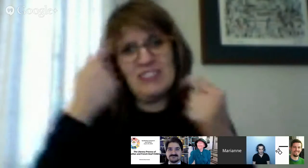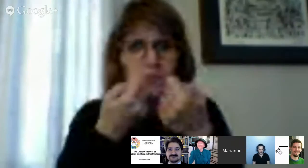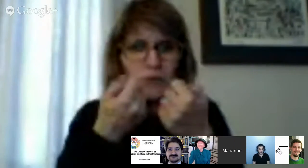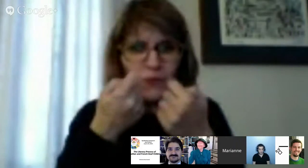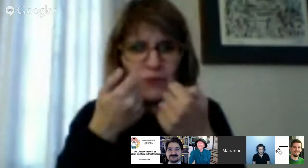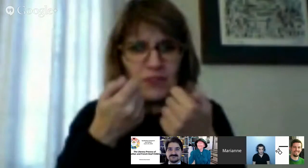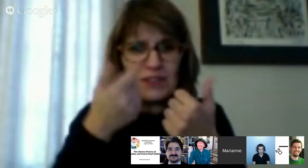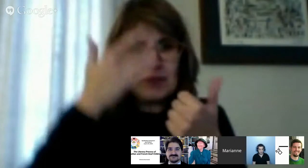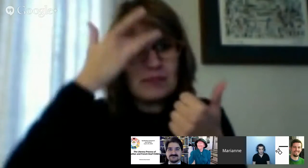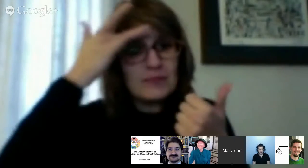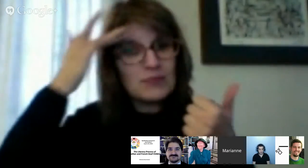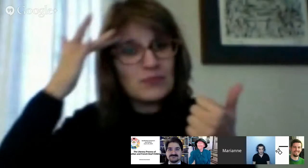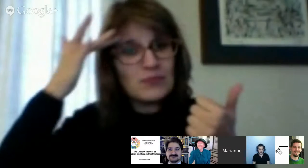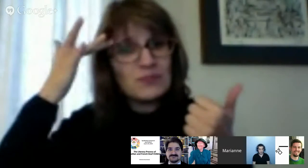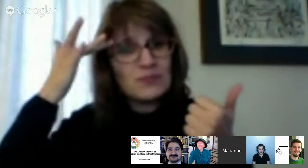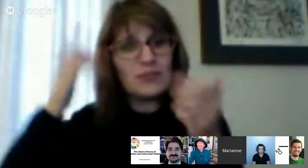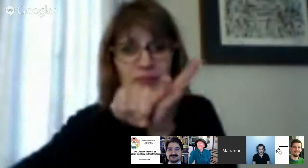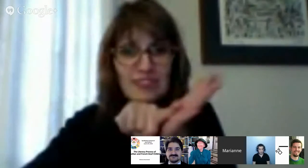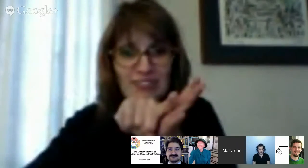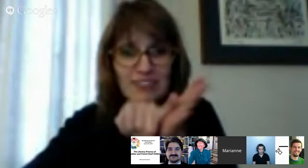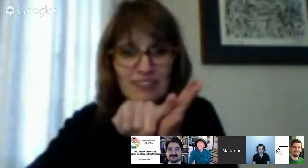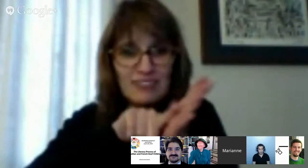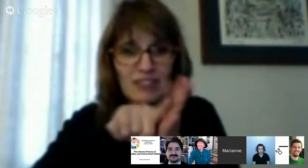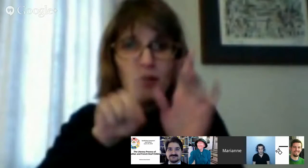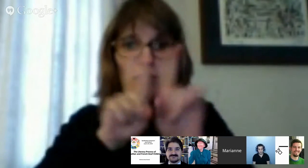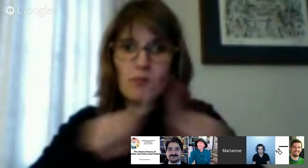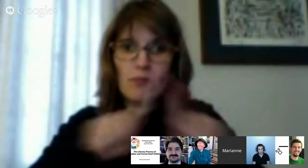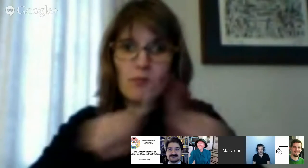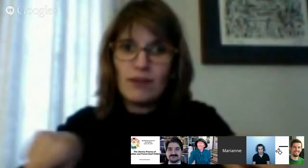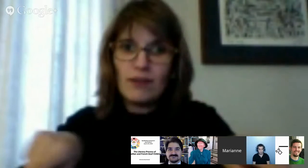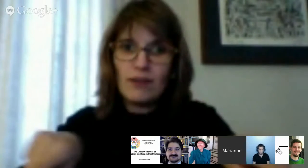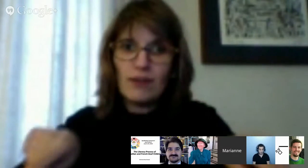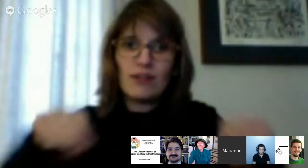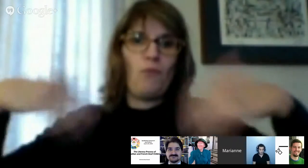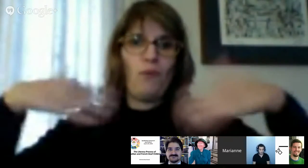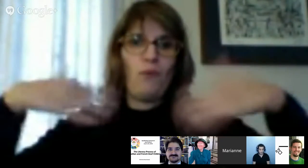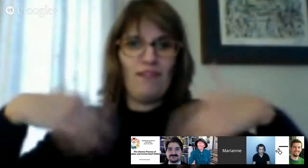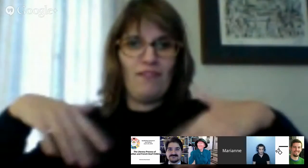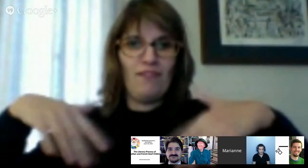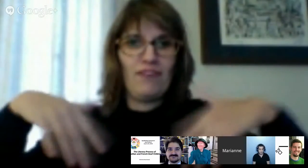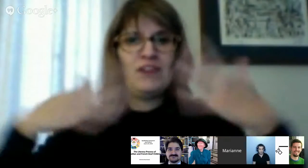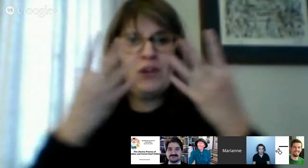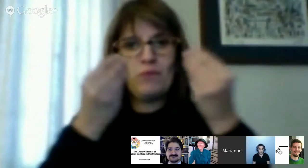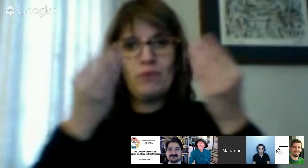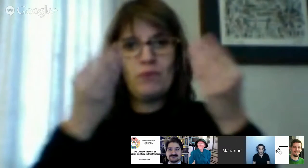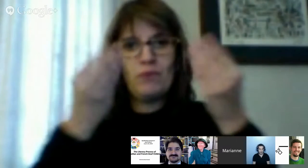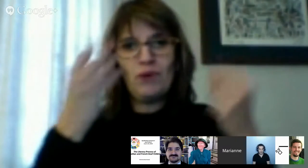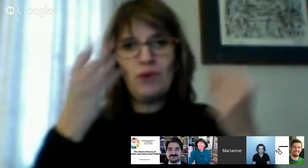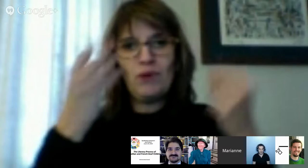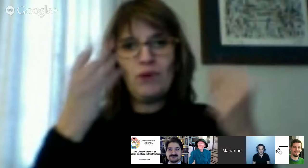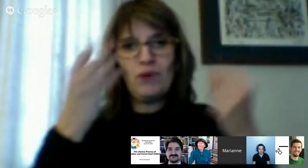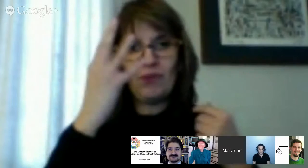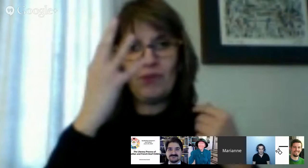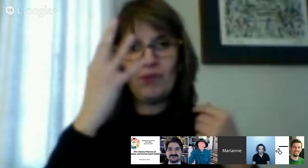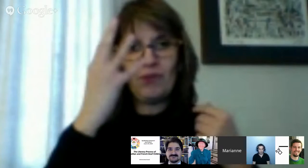Porque no Brasil, nós temos poucas pessoas, poucas pessoas, mas